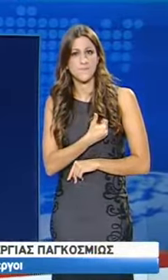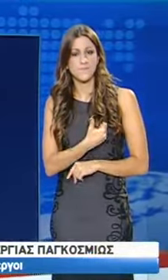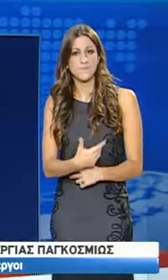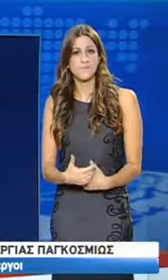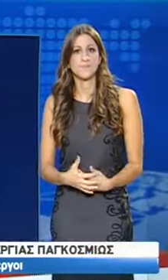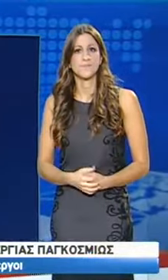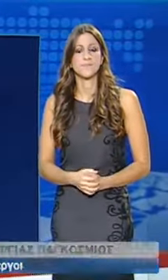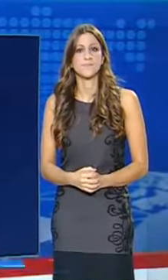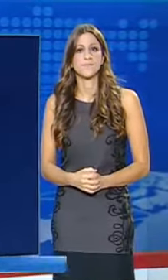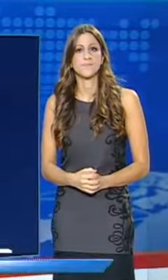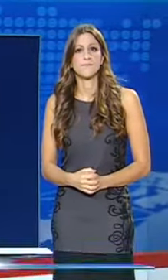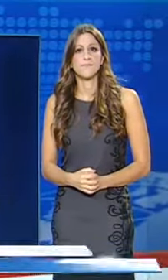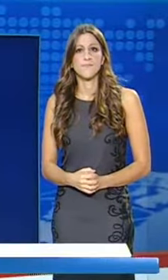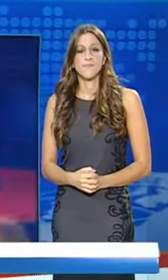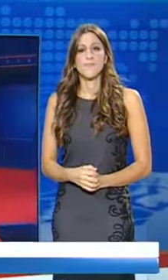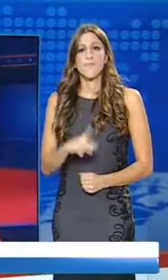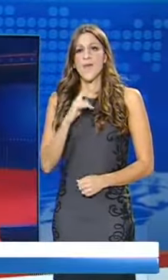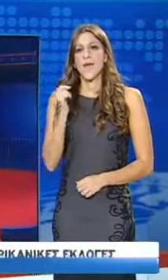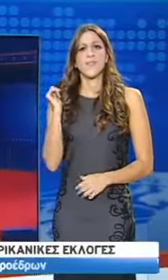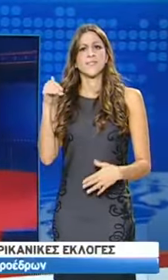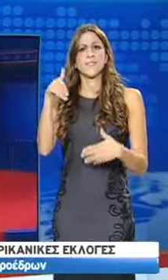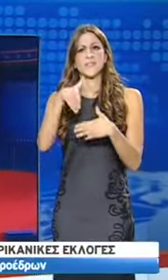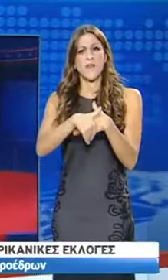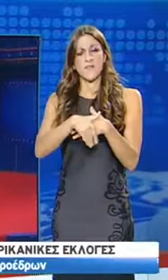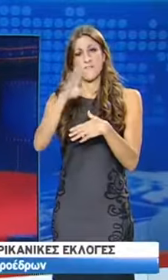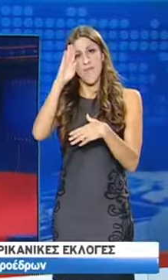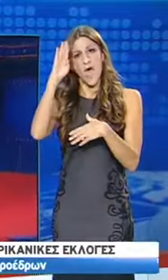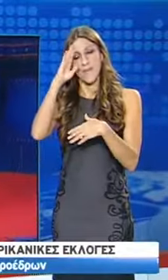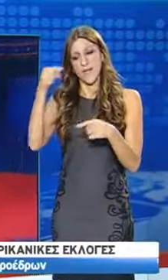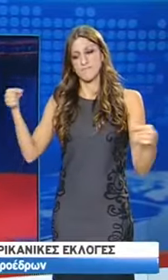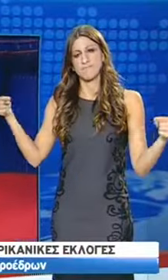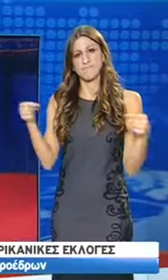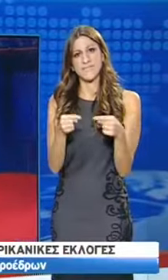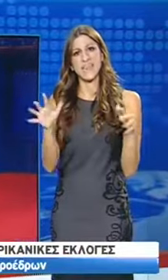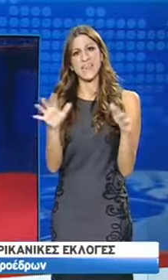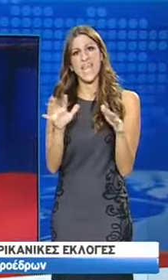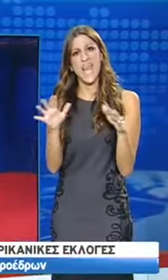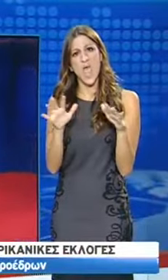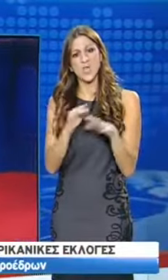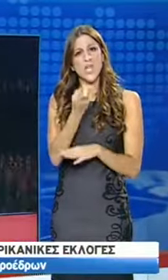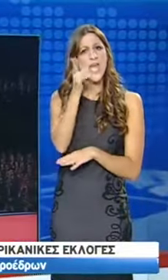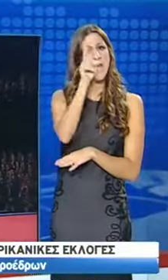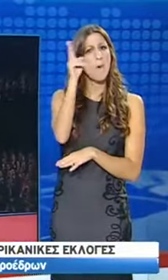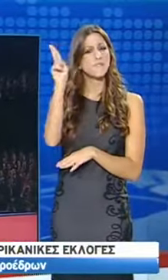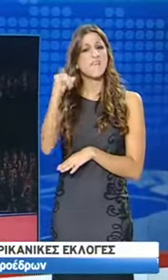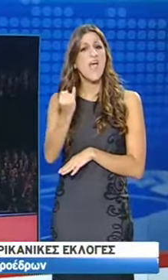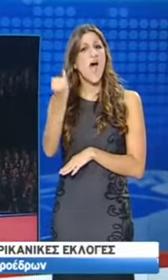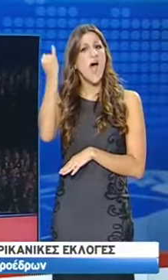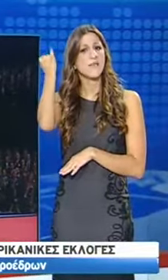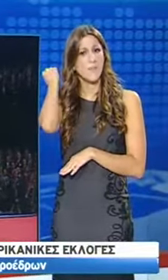Σε σφοδρή σύγκρουση με αιχμή την εθνική ασφάλεια, την οικονομία και την υγειονομική περίθαλψη, εξελίχθηκε η τηλεμαχία των υποψηφίων